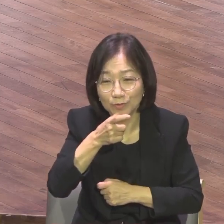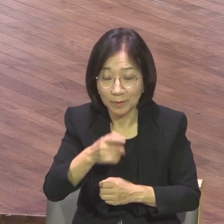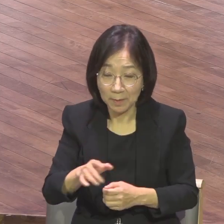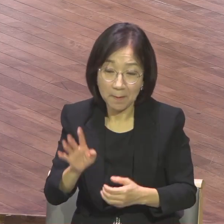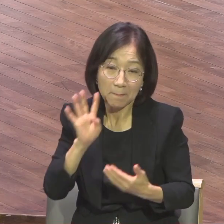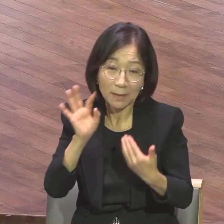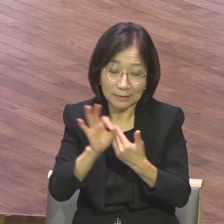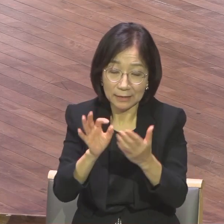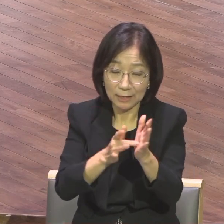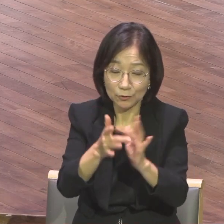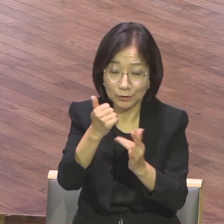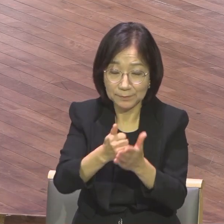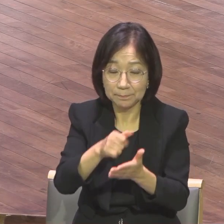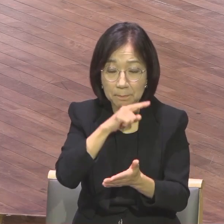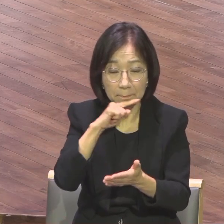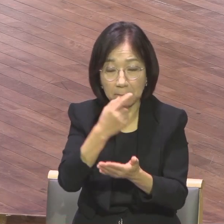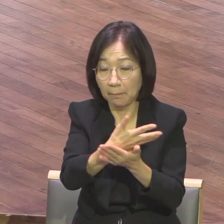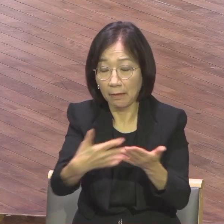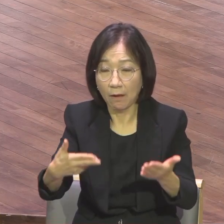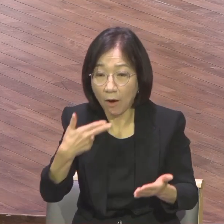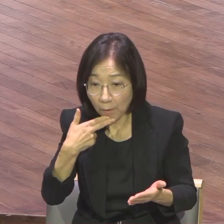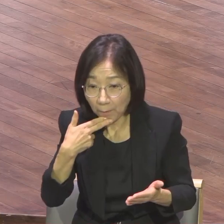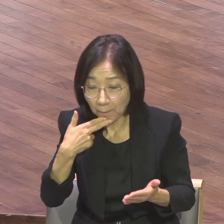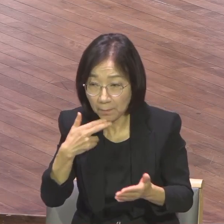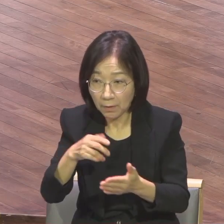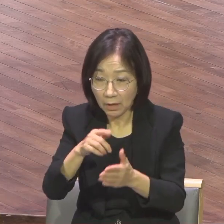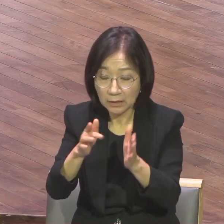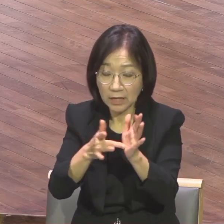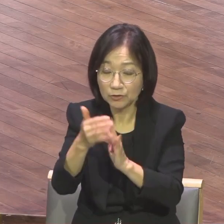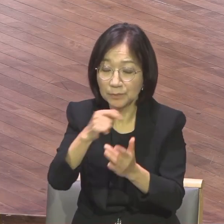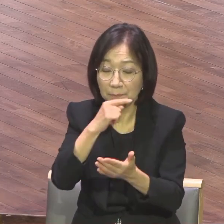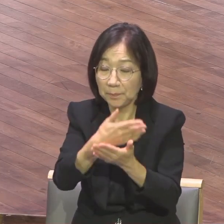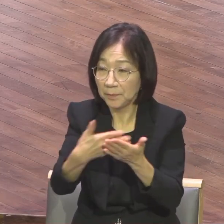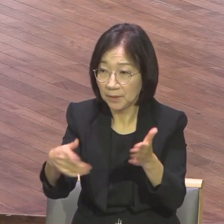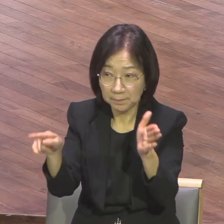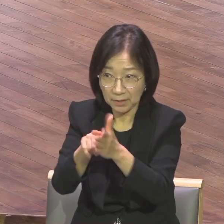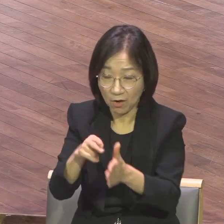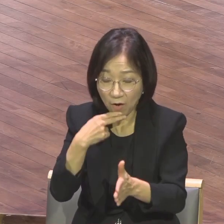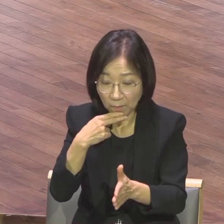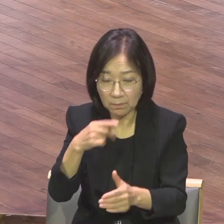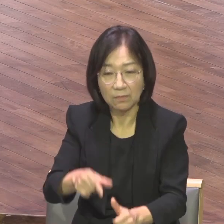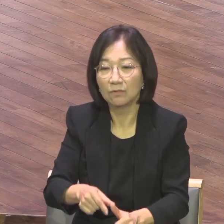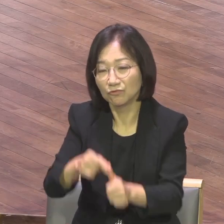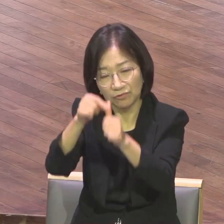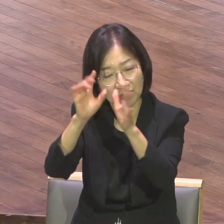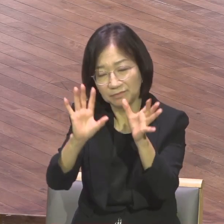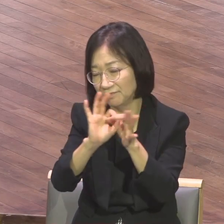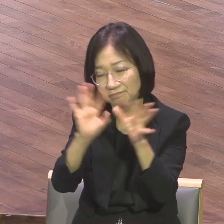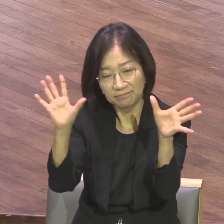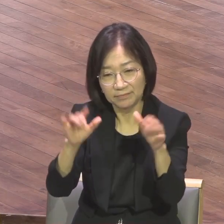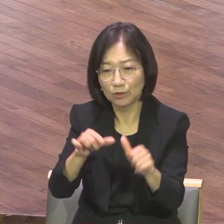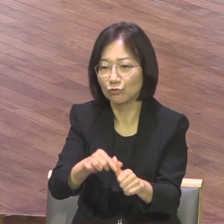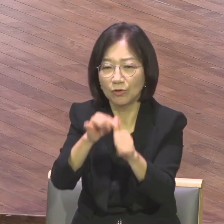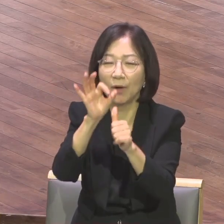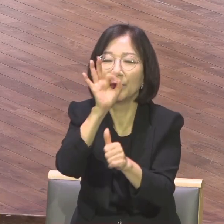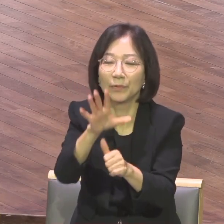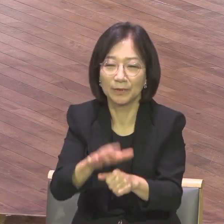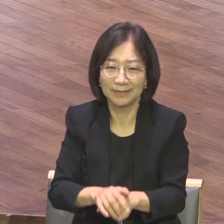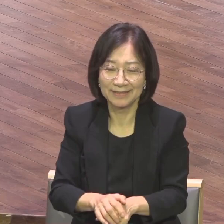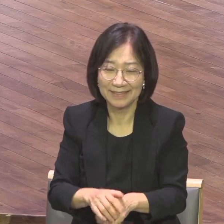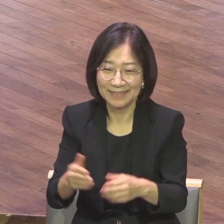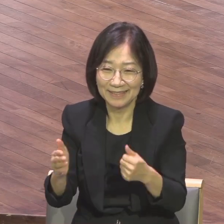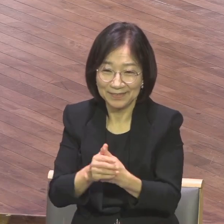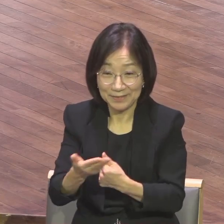없은 적 죄사함 없다. 예수 그리스도의 십자가의 보혈의 피가 내 가슴 속에 날마다 흘러